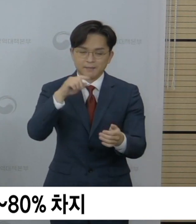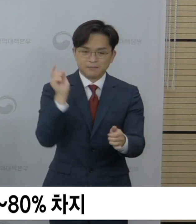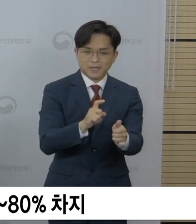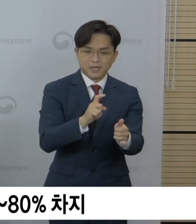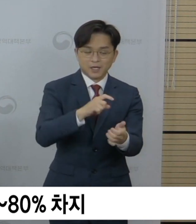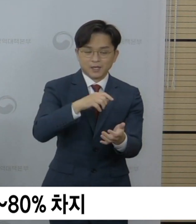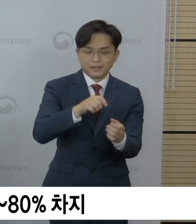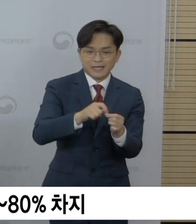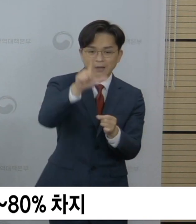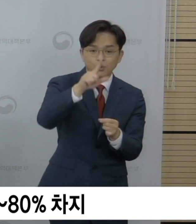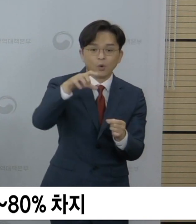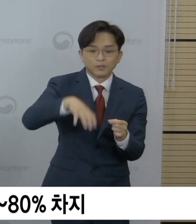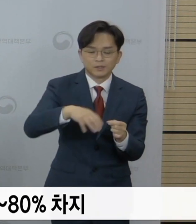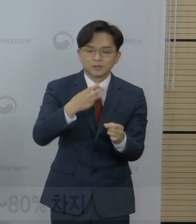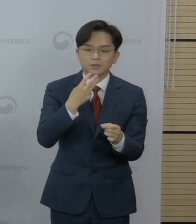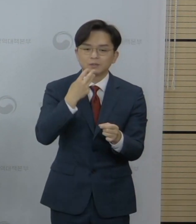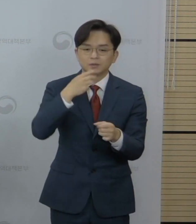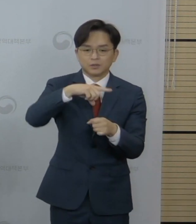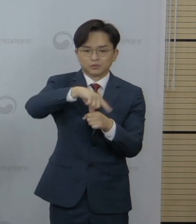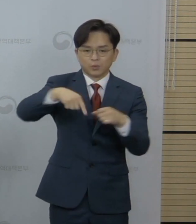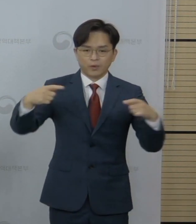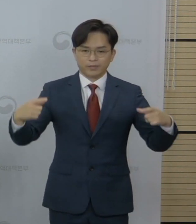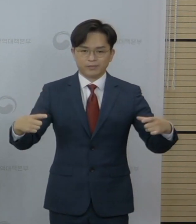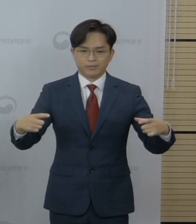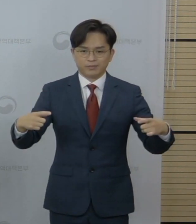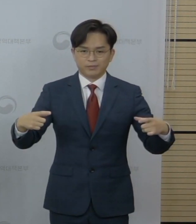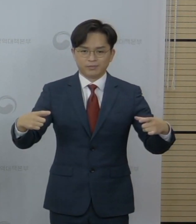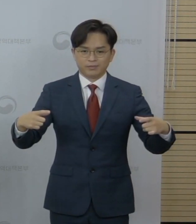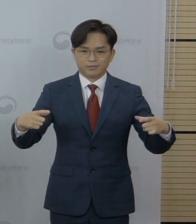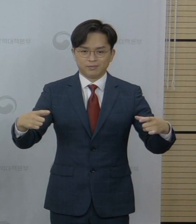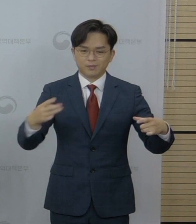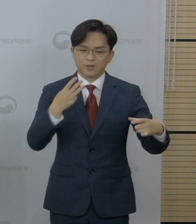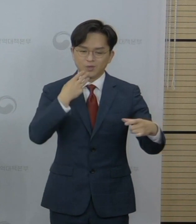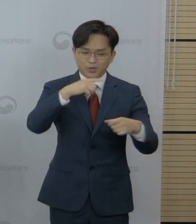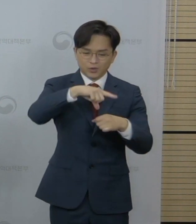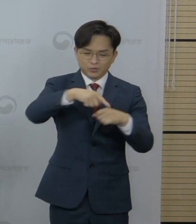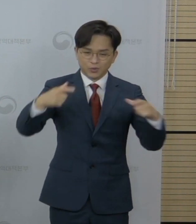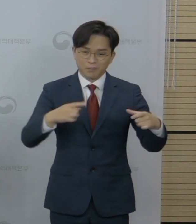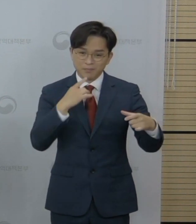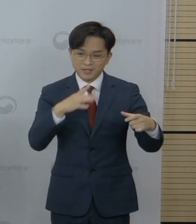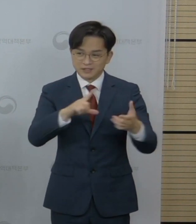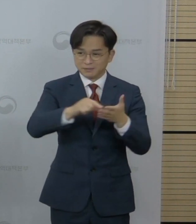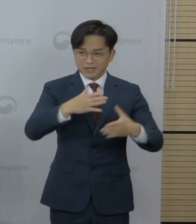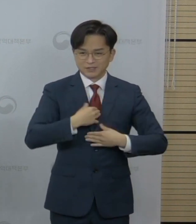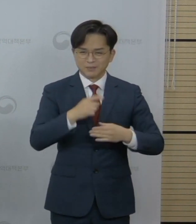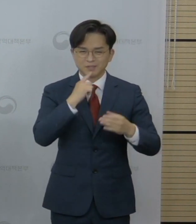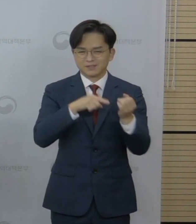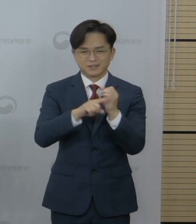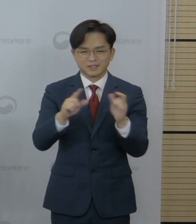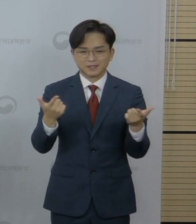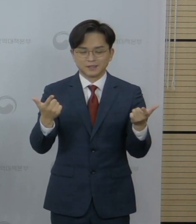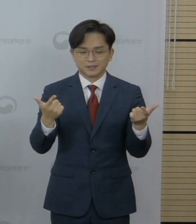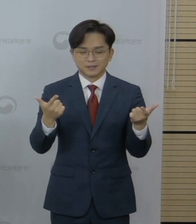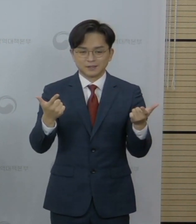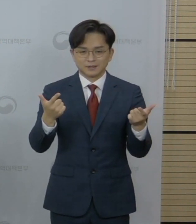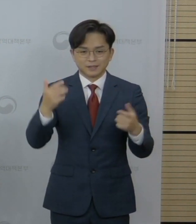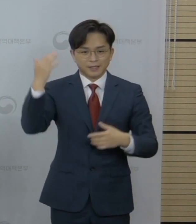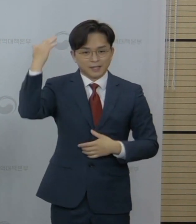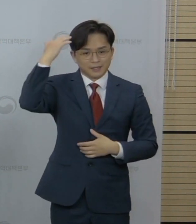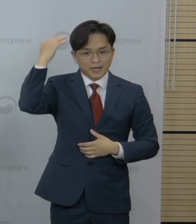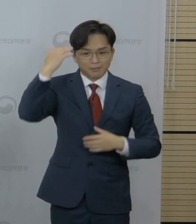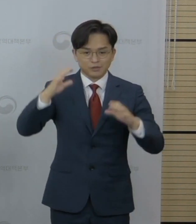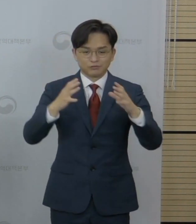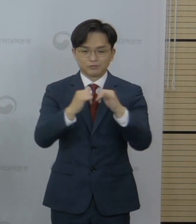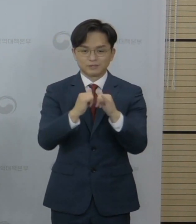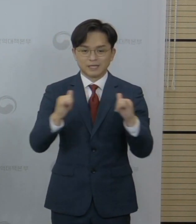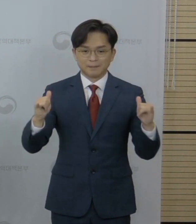수도권에서 일어난다는 점입니다. 단순히 수도권이라고 말씀은 드리지만 사실 우리나라 전체 인구의 거의